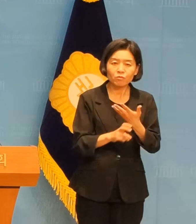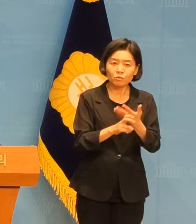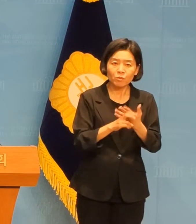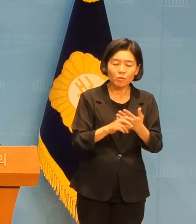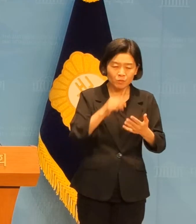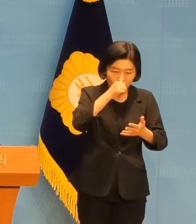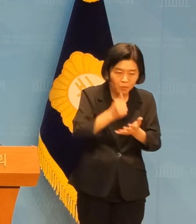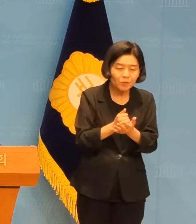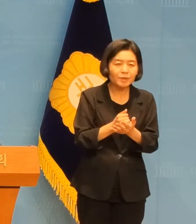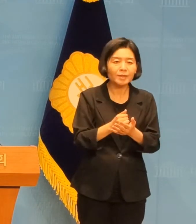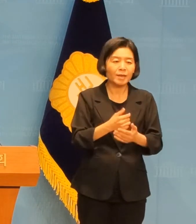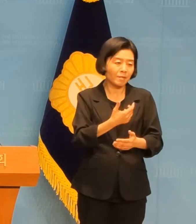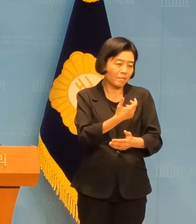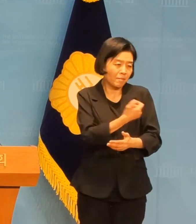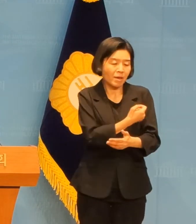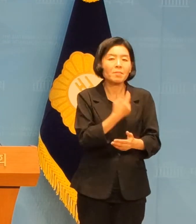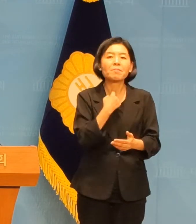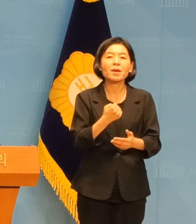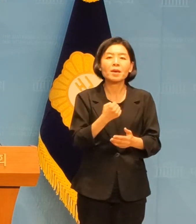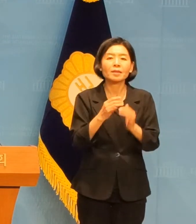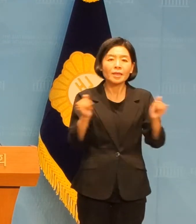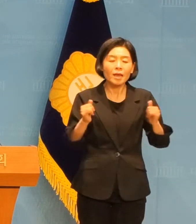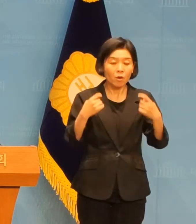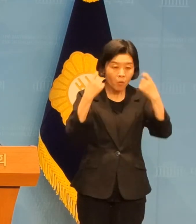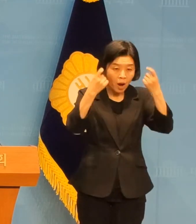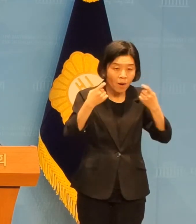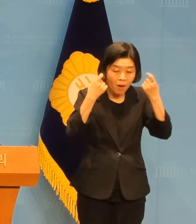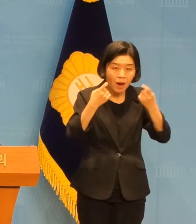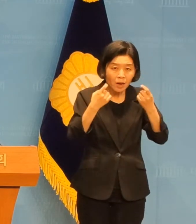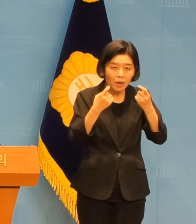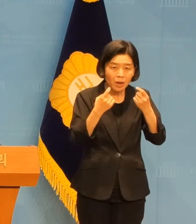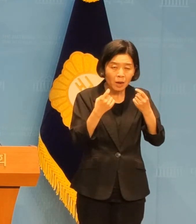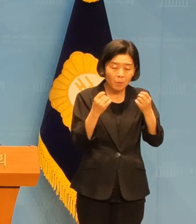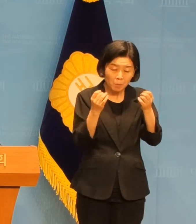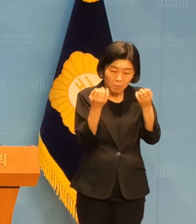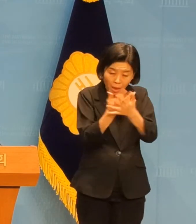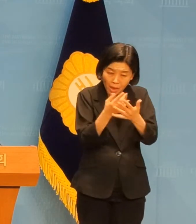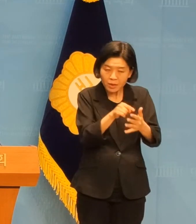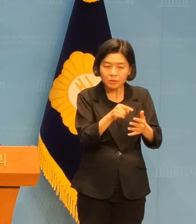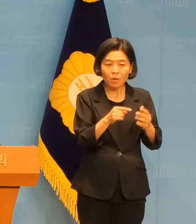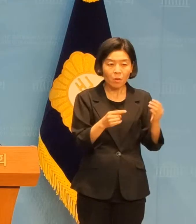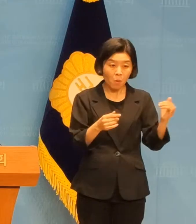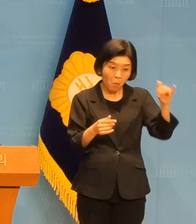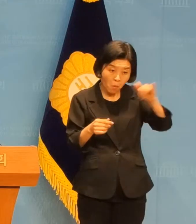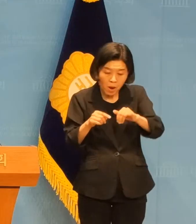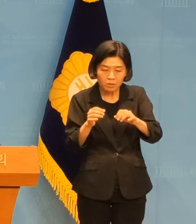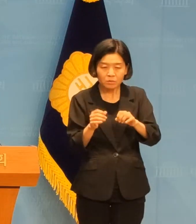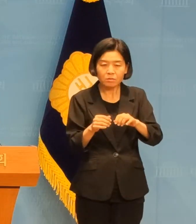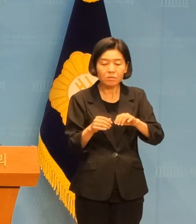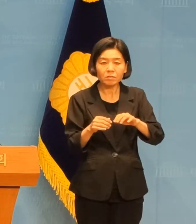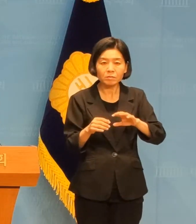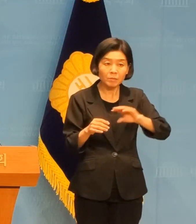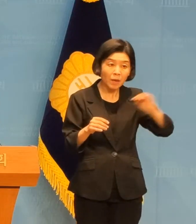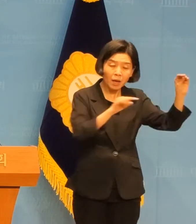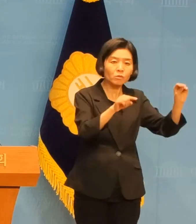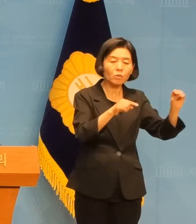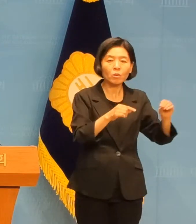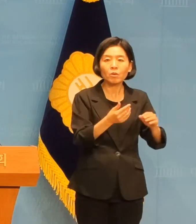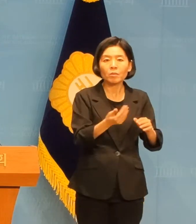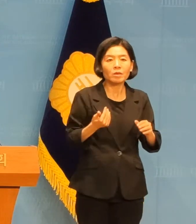마약, 전력자가 관광객을 가장에 들어왔다 사라져도 사전에 걸러낼 수